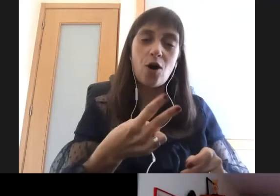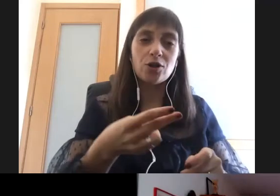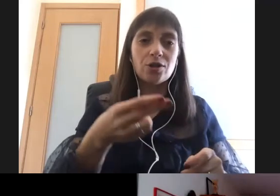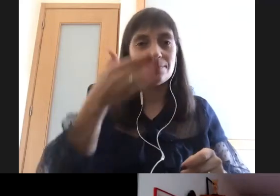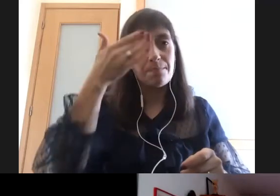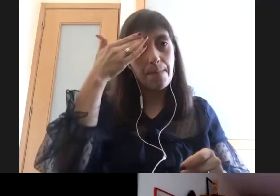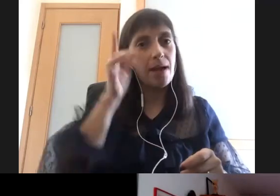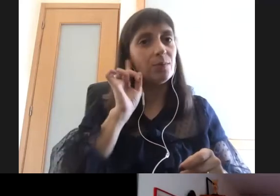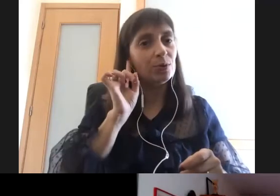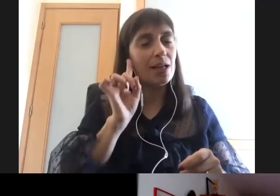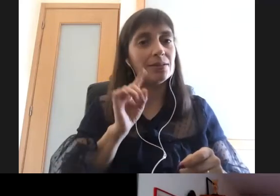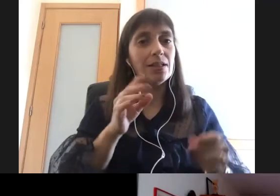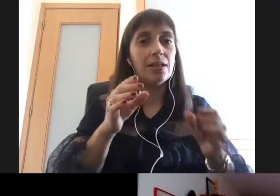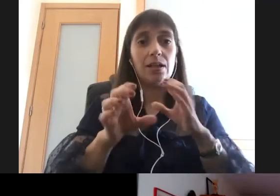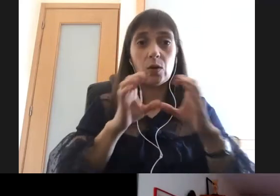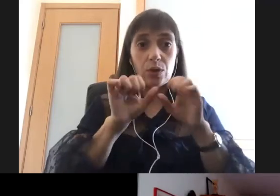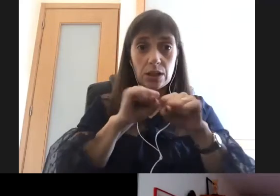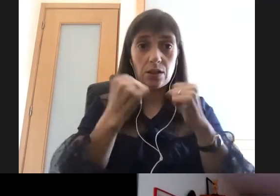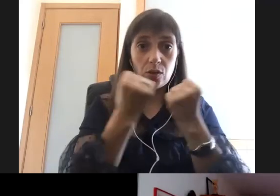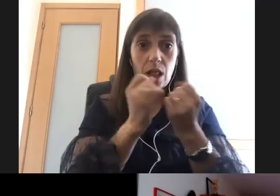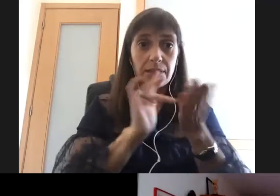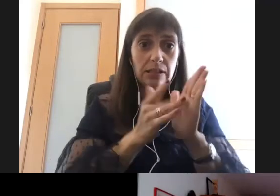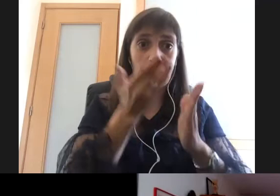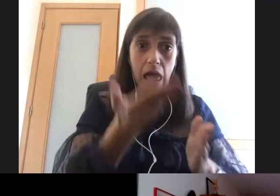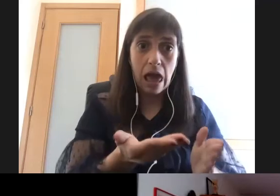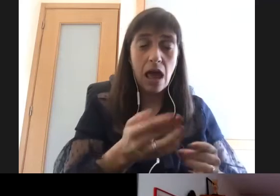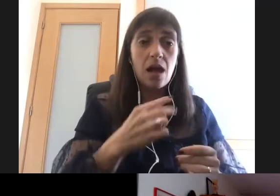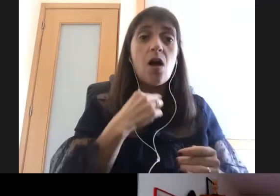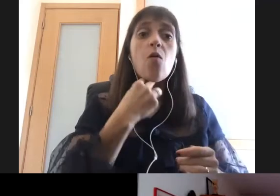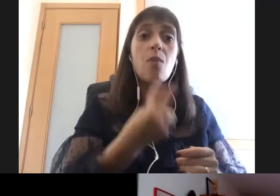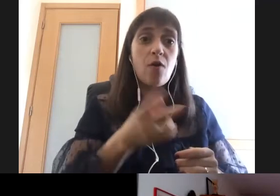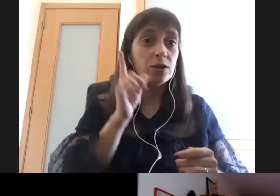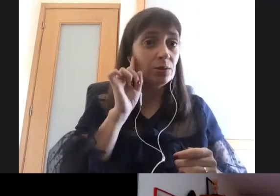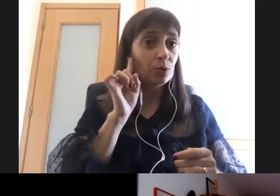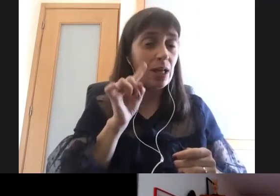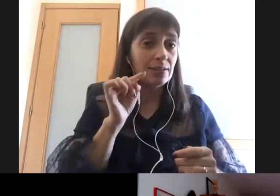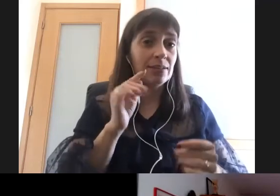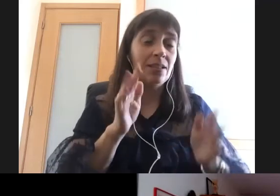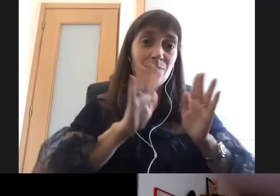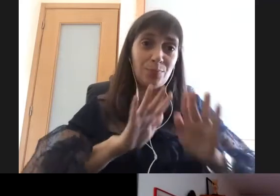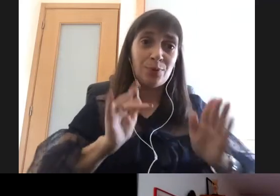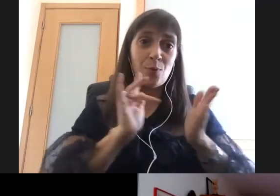social brasileira. Ser uma voz sensata do Brasil de hoje em dia, não sei se é um elogio, sabe?